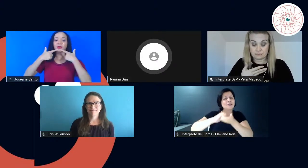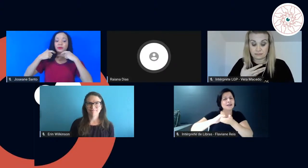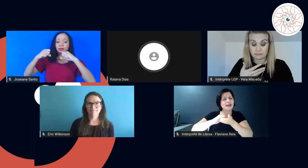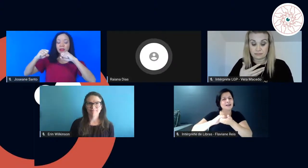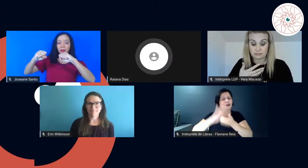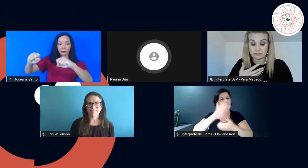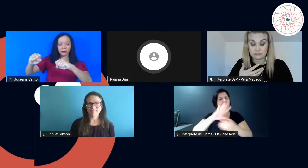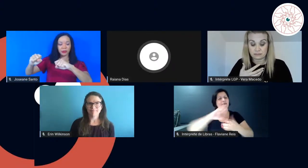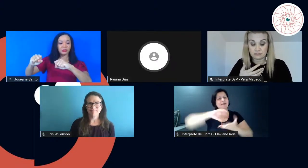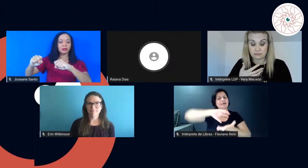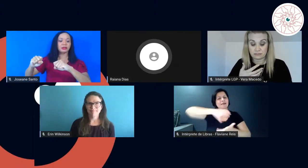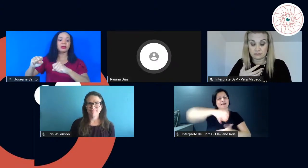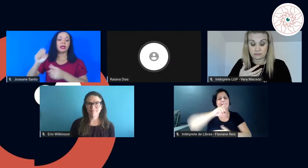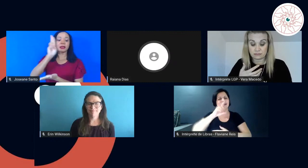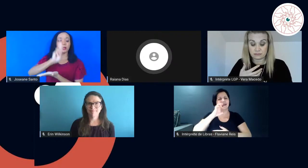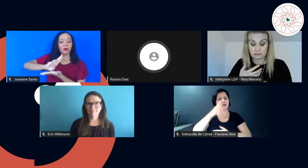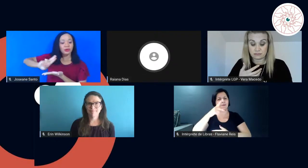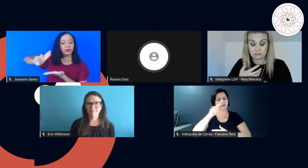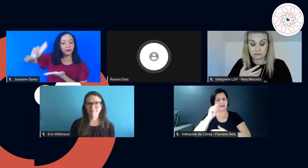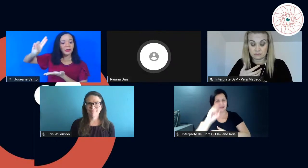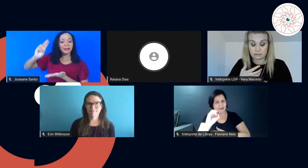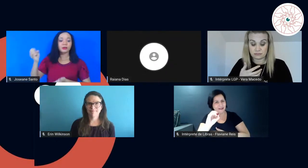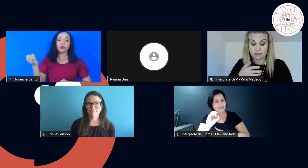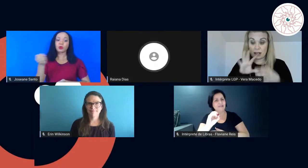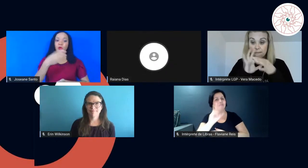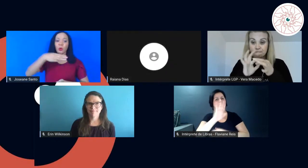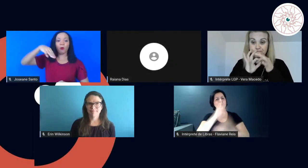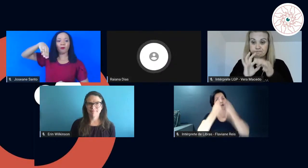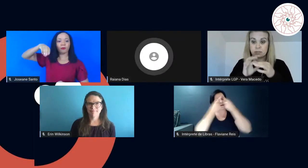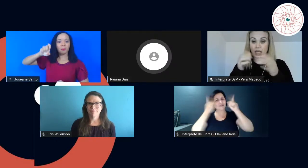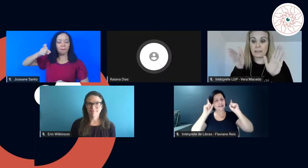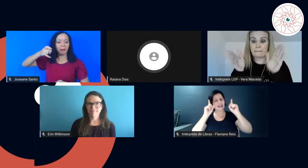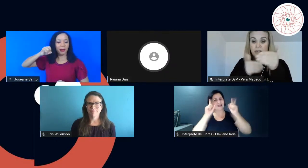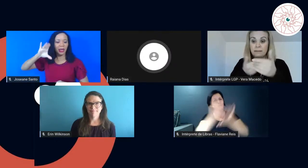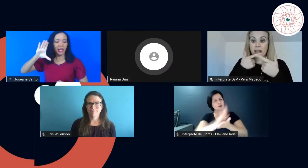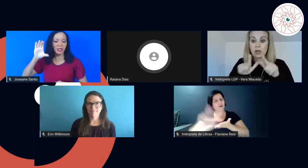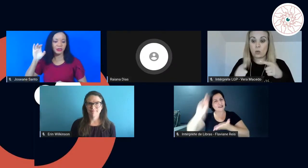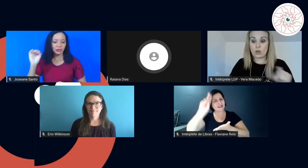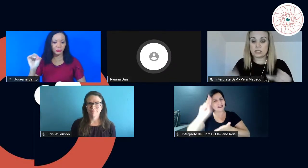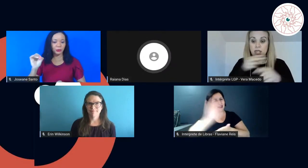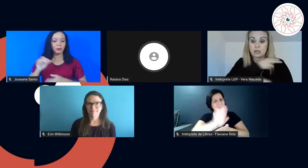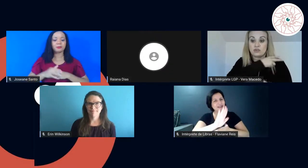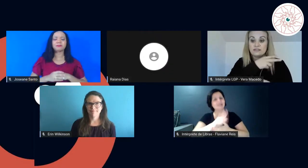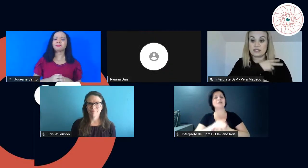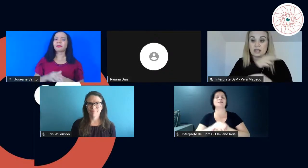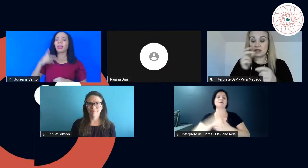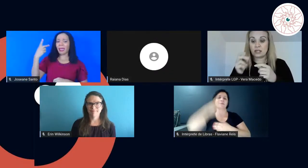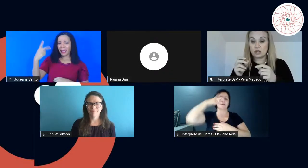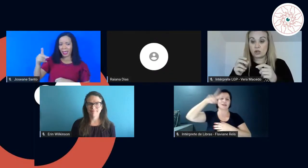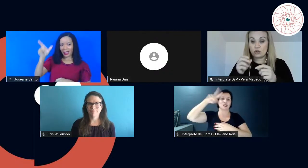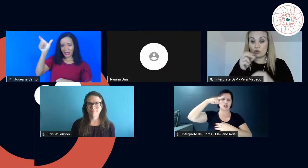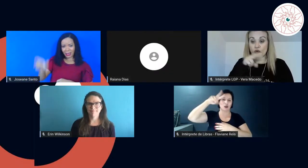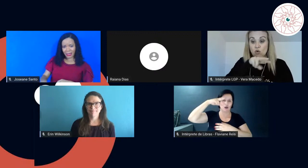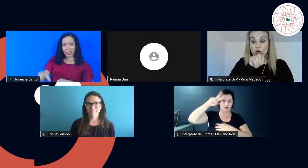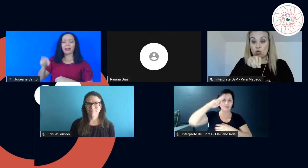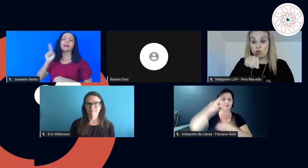Eh, ela é uma professora PhD associada ao Departamento de Linguística da Universidade do Novo